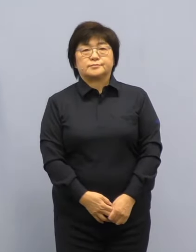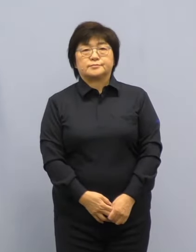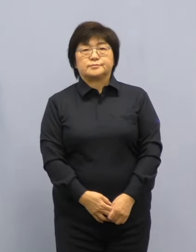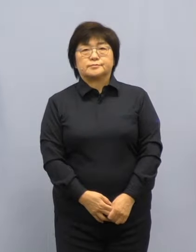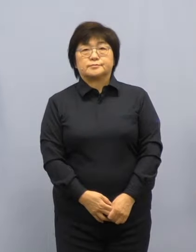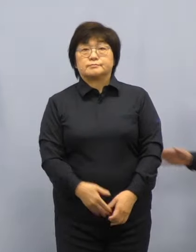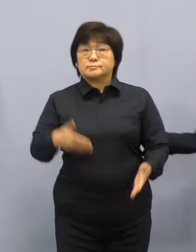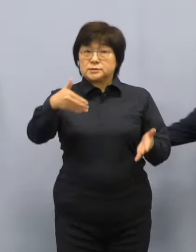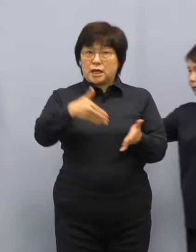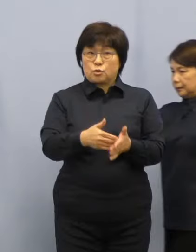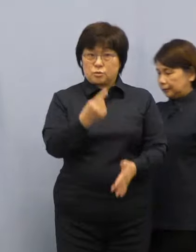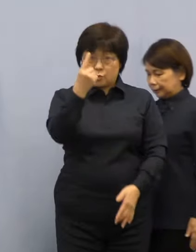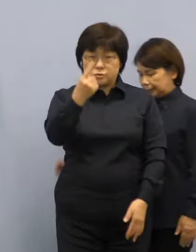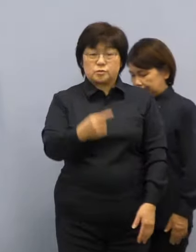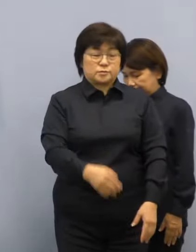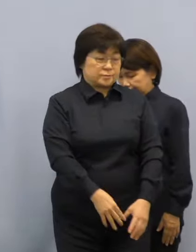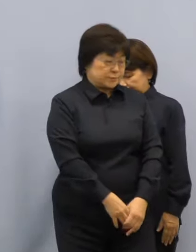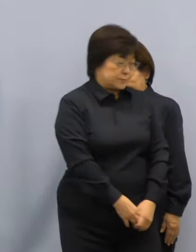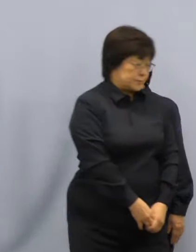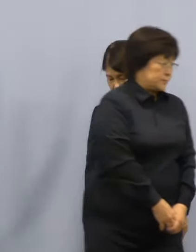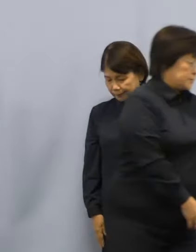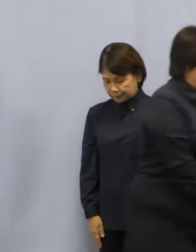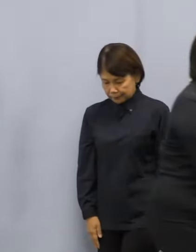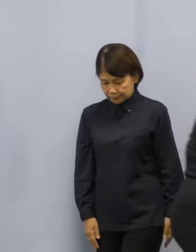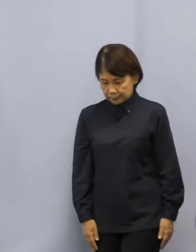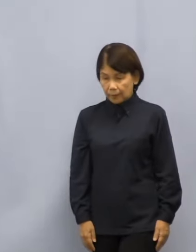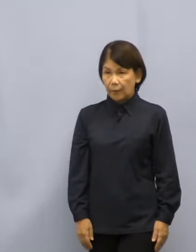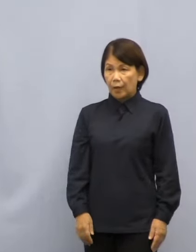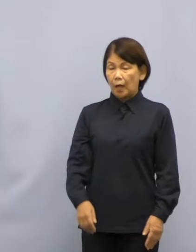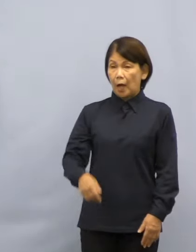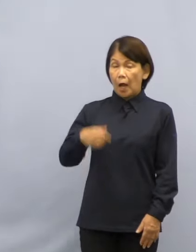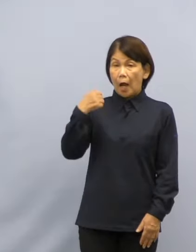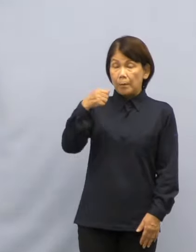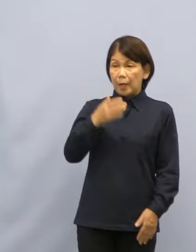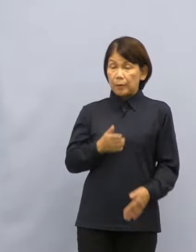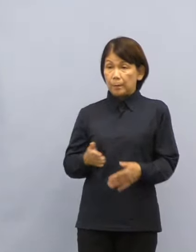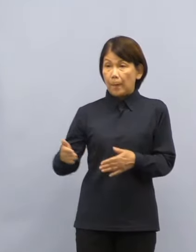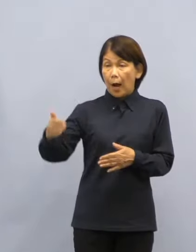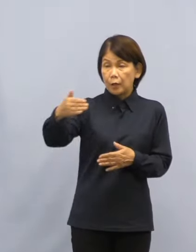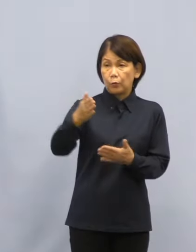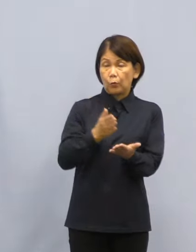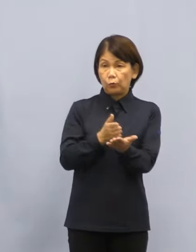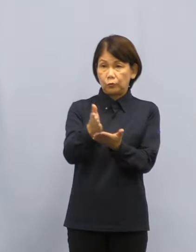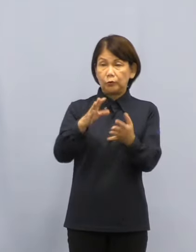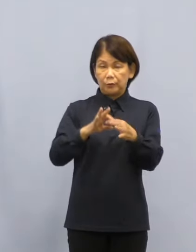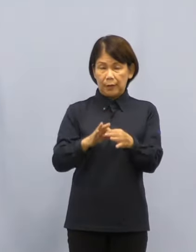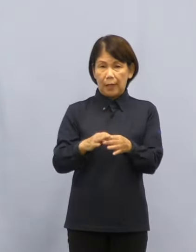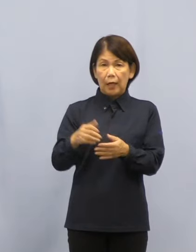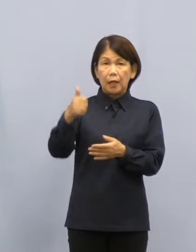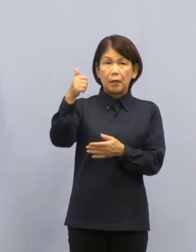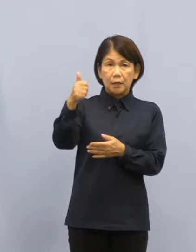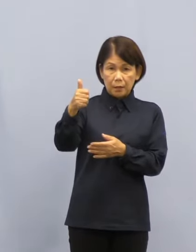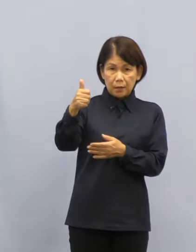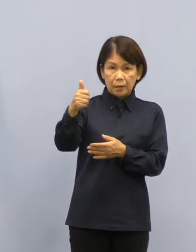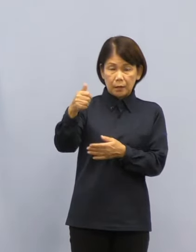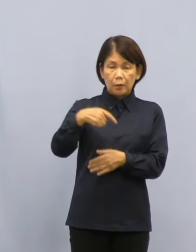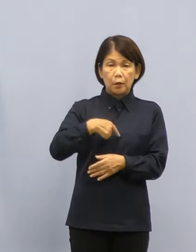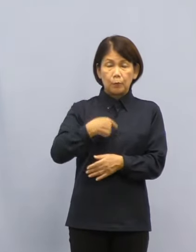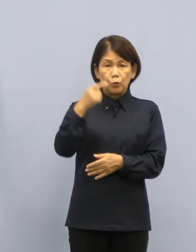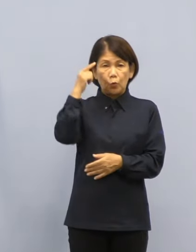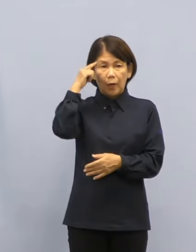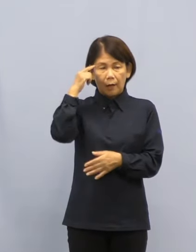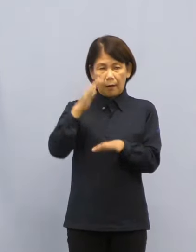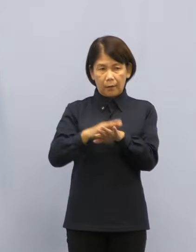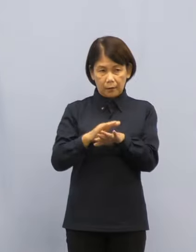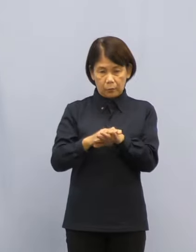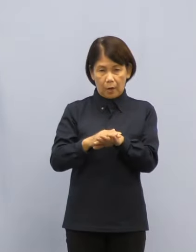すみません、最後にもう一点、はい、この南回りルートについて、はい、まあ、知事ご自身のこう考えというかその評価というか、はい、